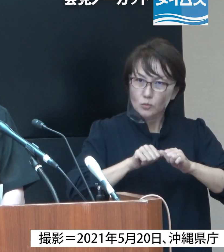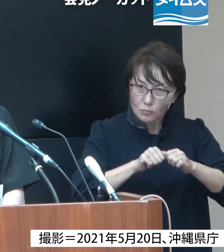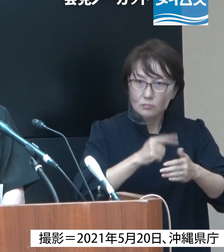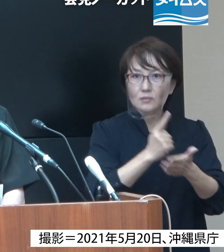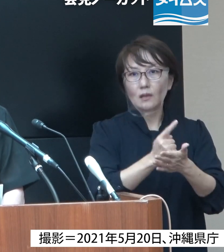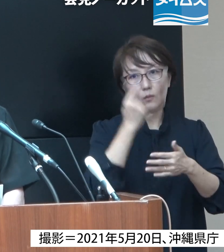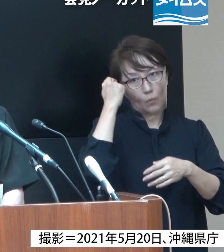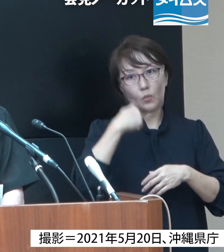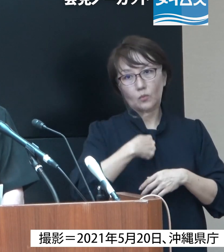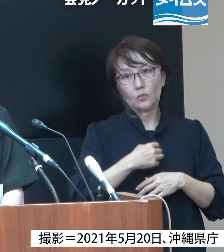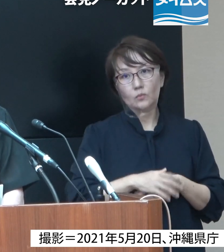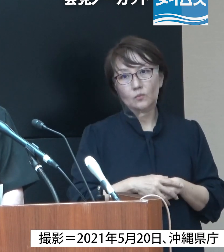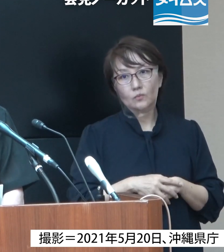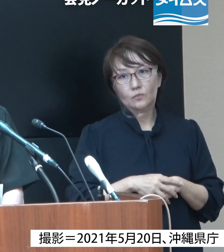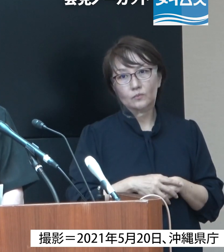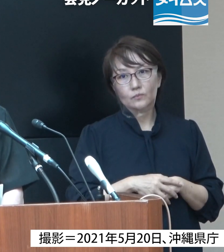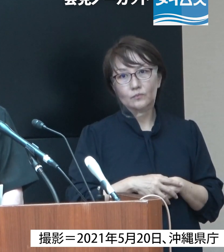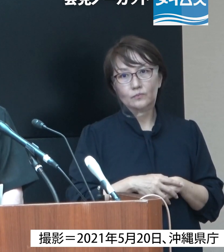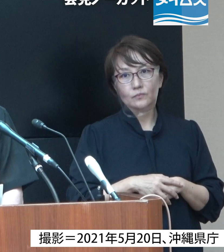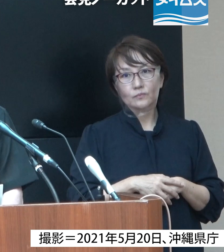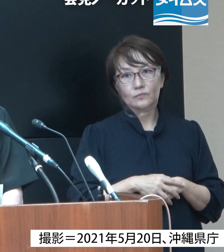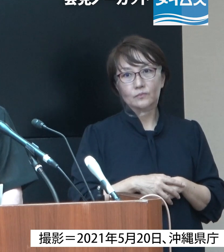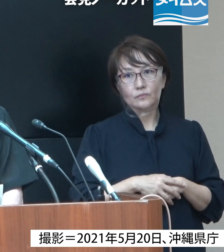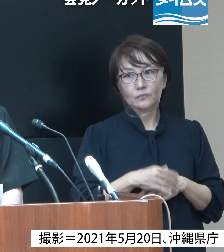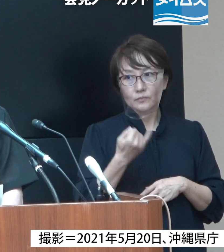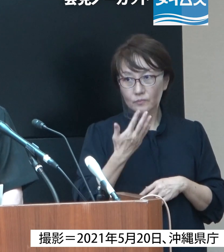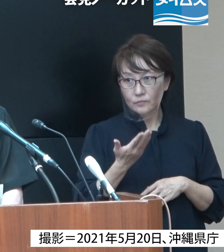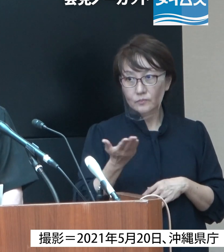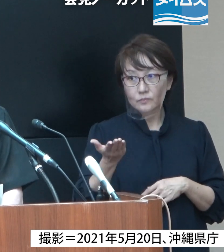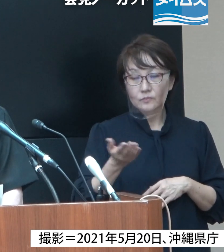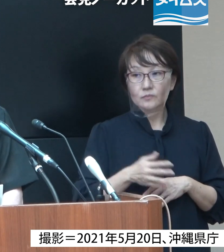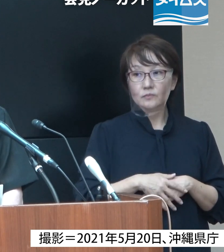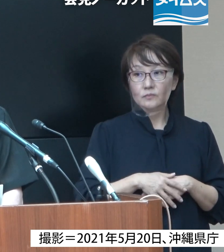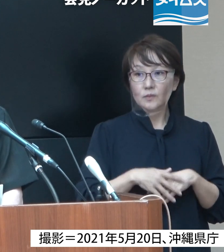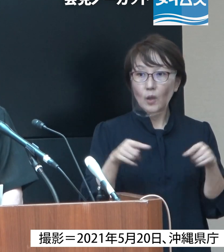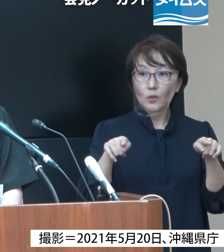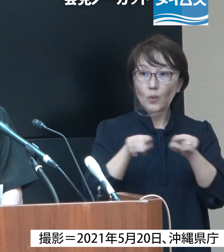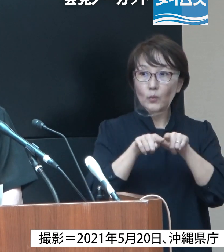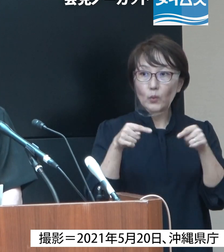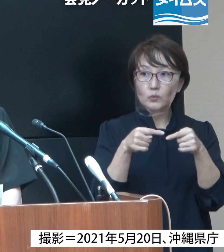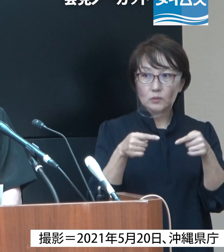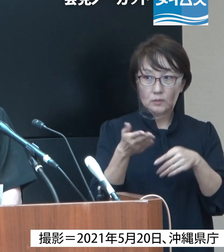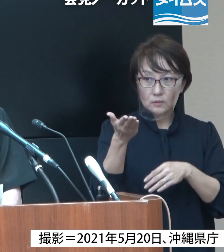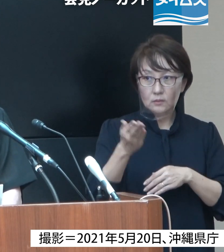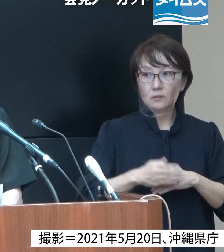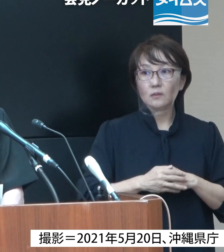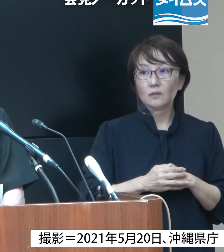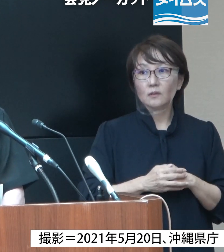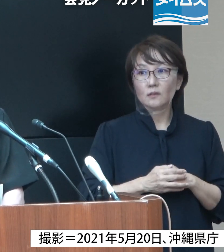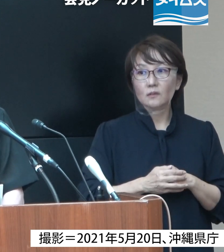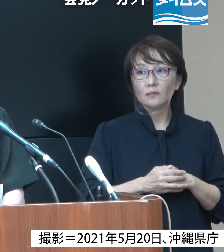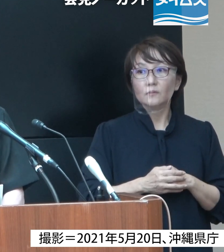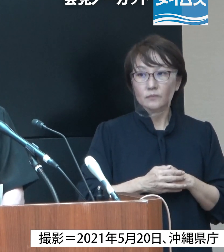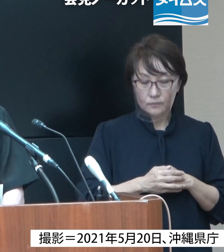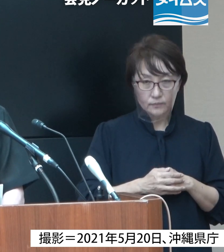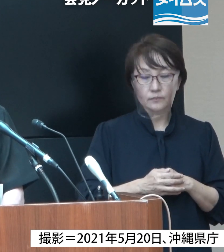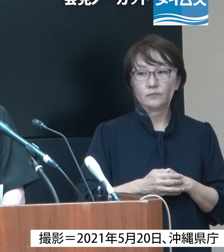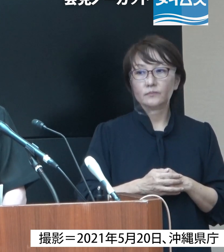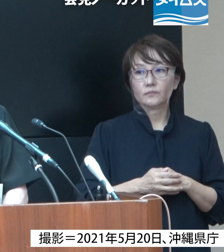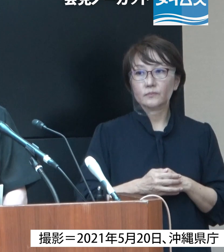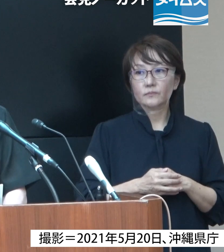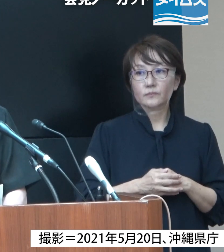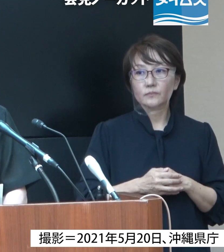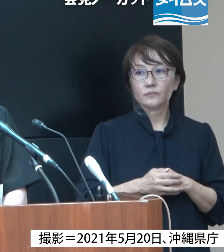に尽きると思います。 よろしいでしょうか？共同通信さんどうぞ。 先生、共同通信に伝え